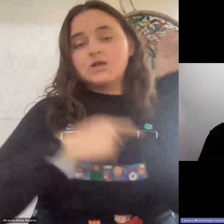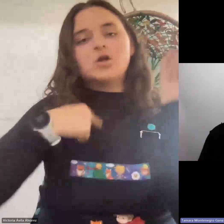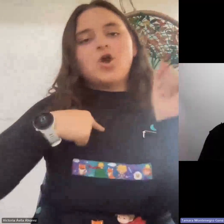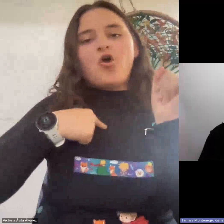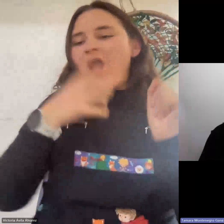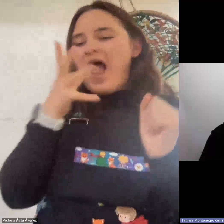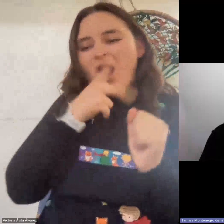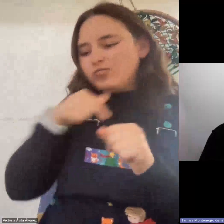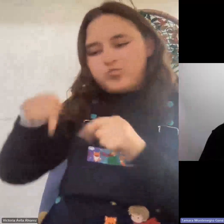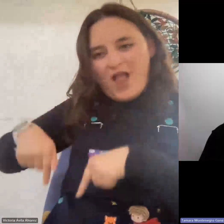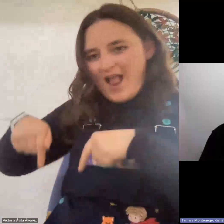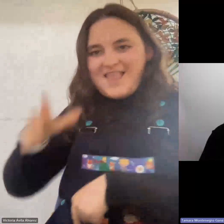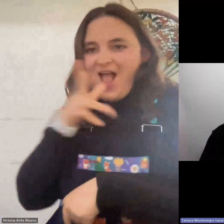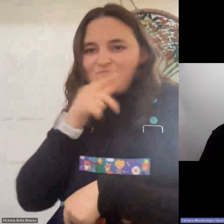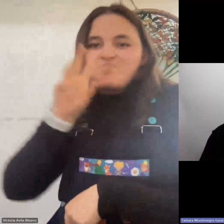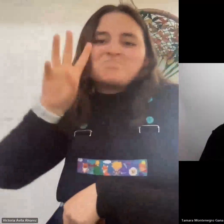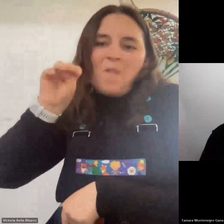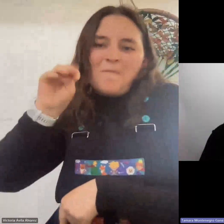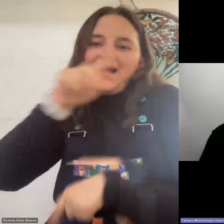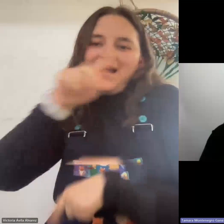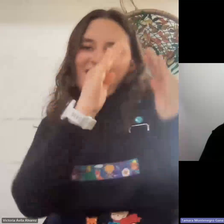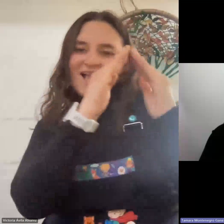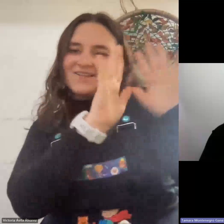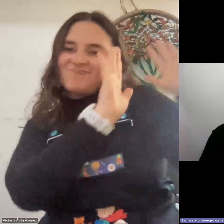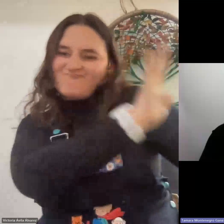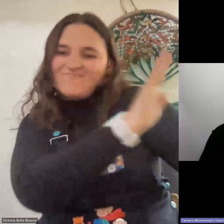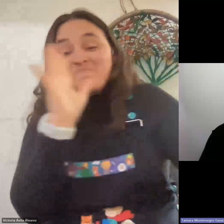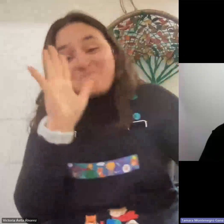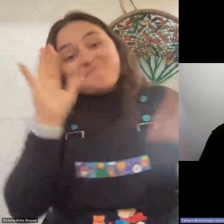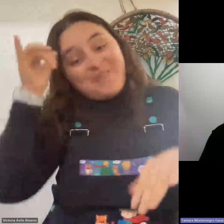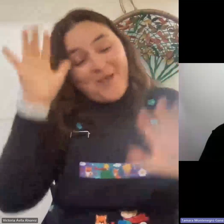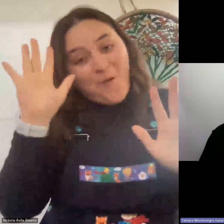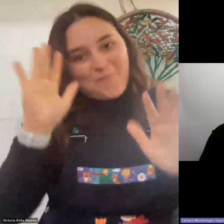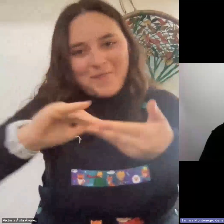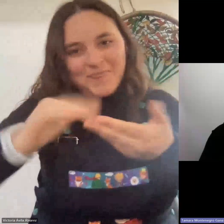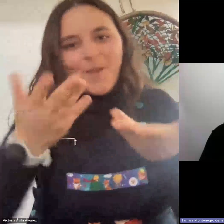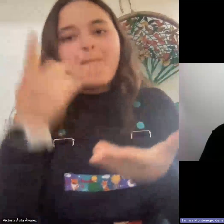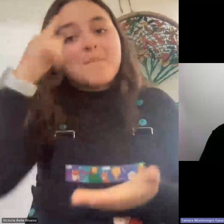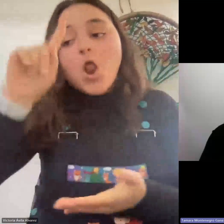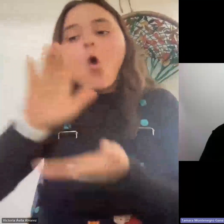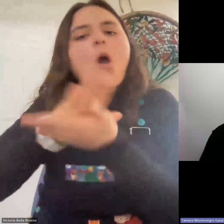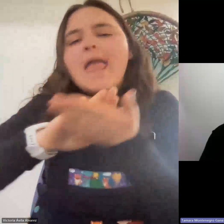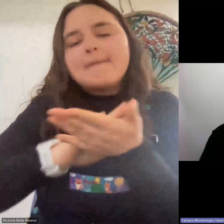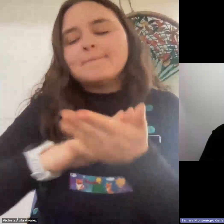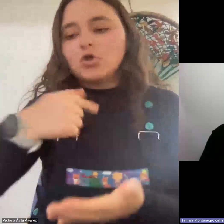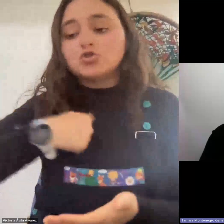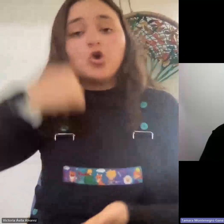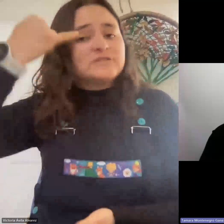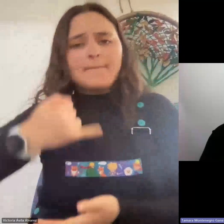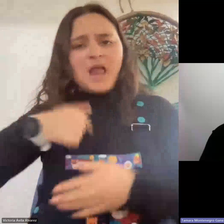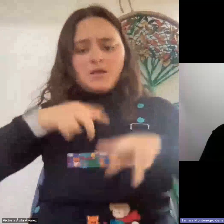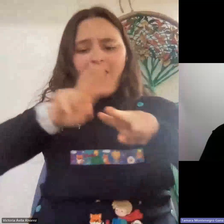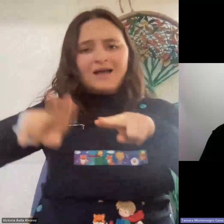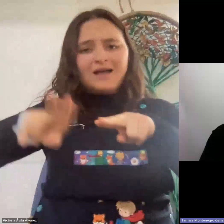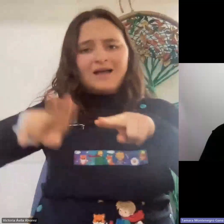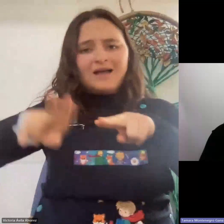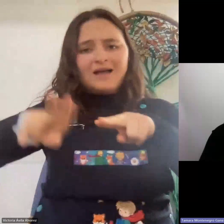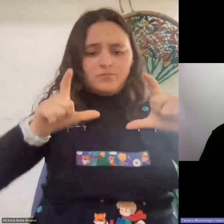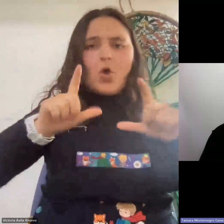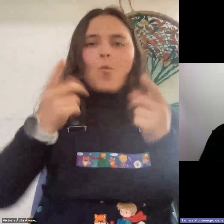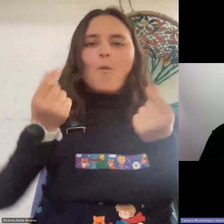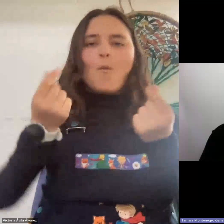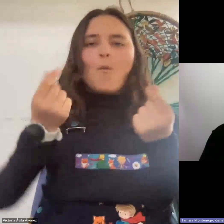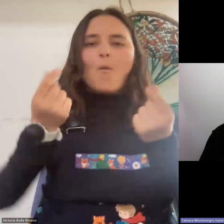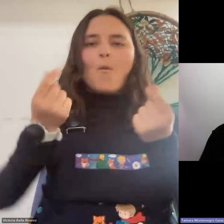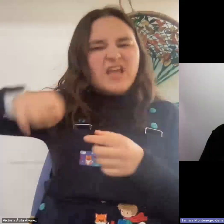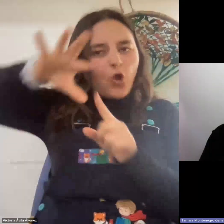Y también en cuanto al tema de la familia, yo aquí no lo tengo, porque lo tienen los papás en sus casas el cuaderno que hice.